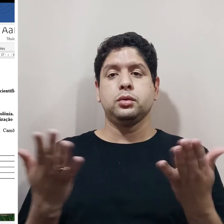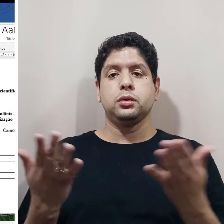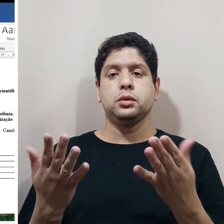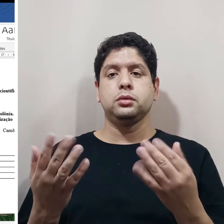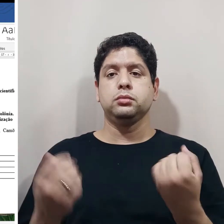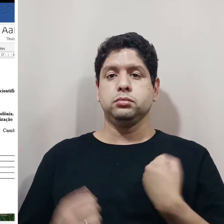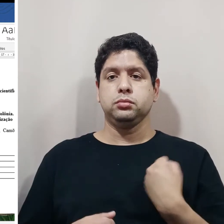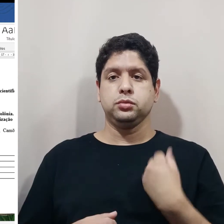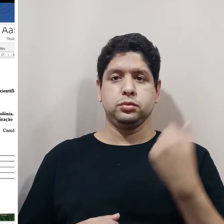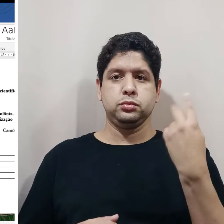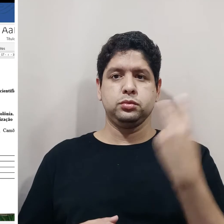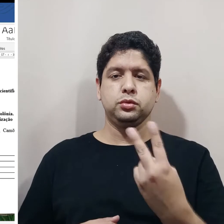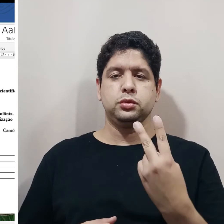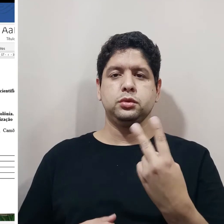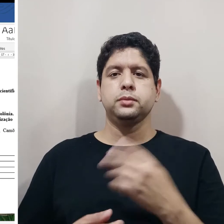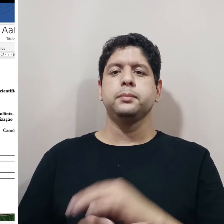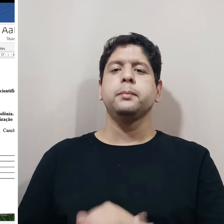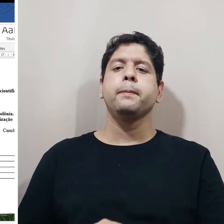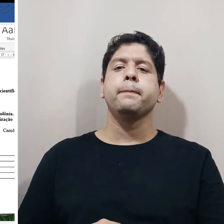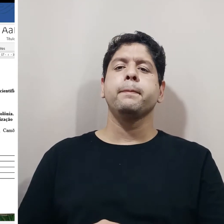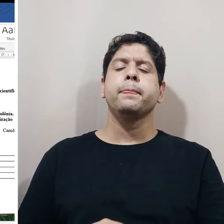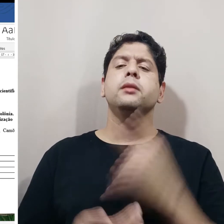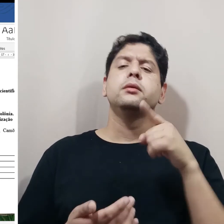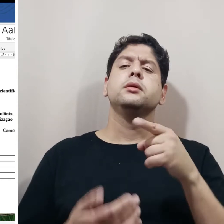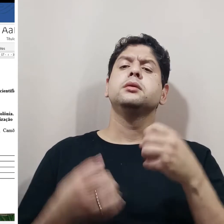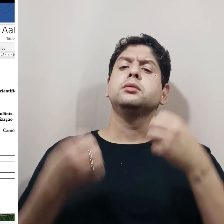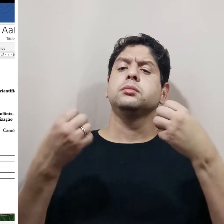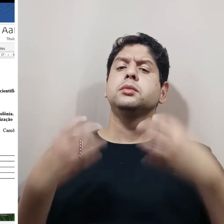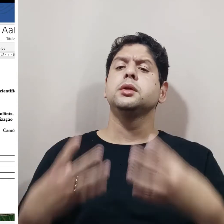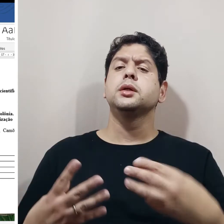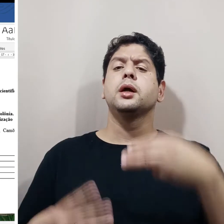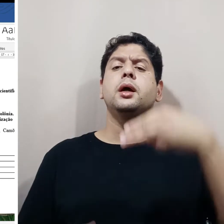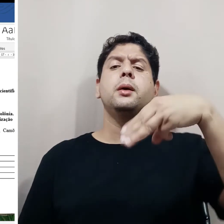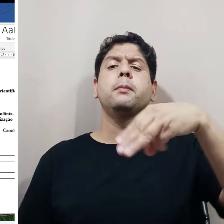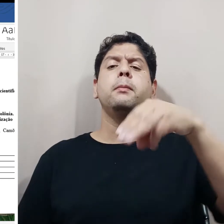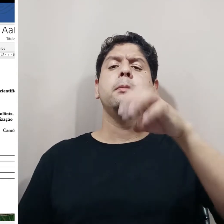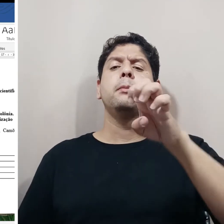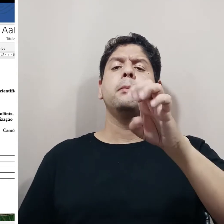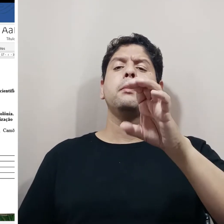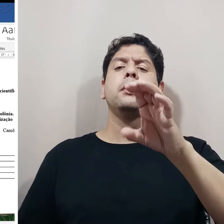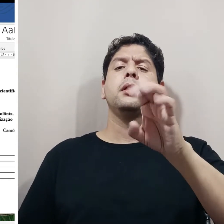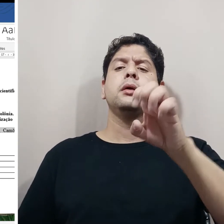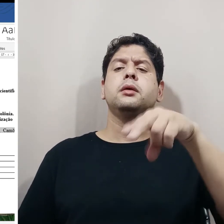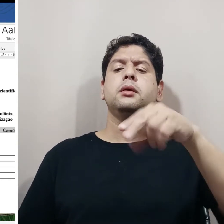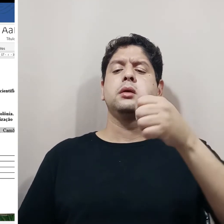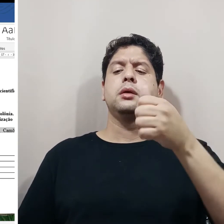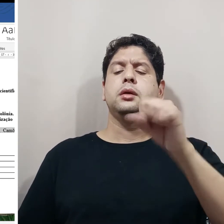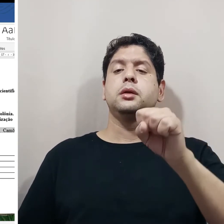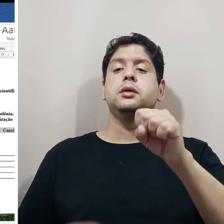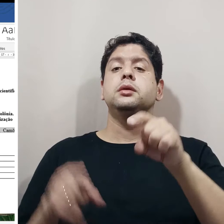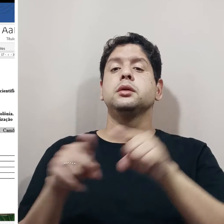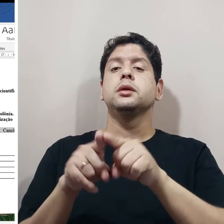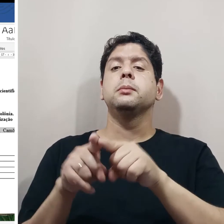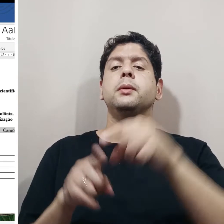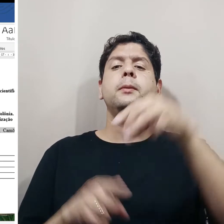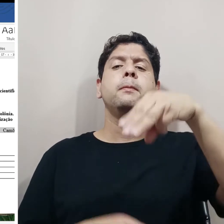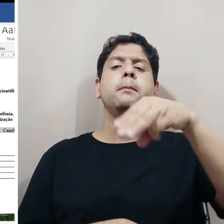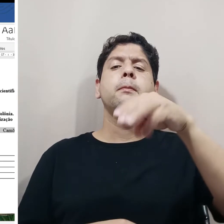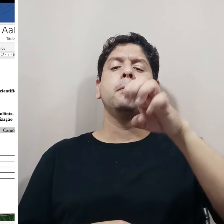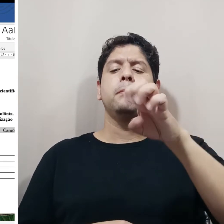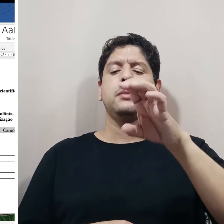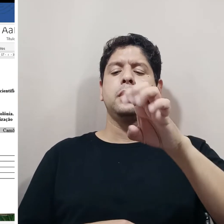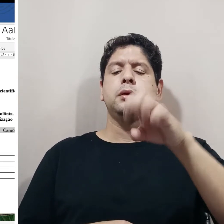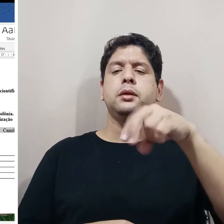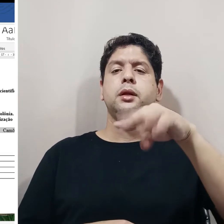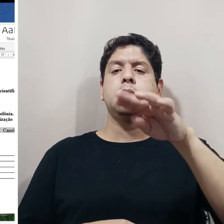né, colocar aqui na nossa lista. Explique, na número 2, né, já indo para